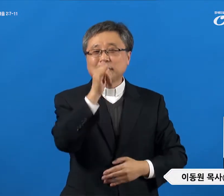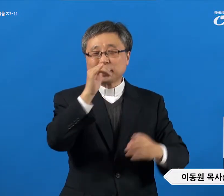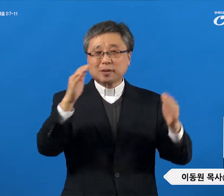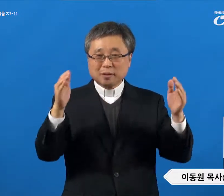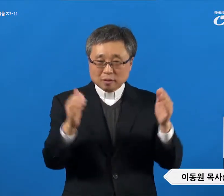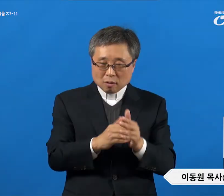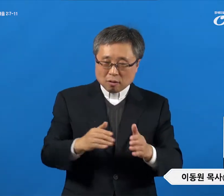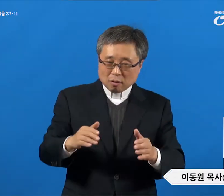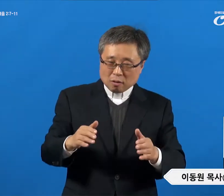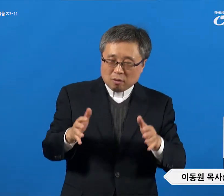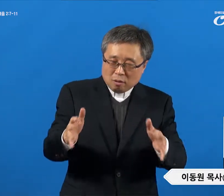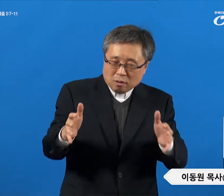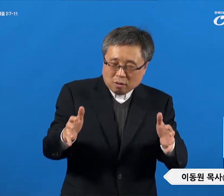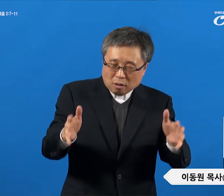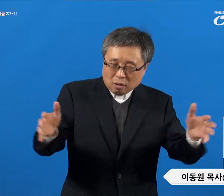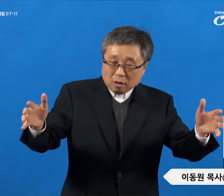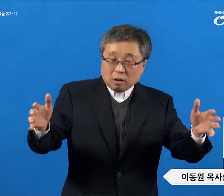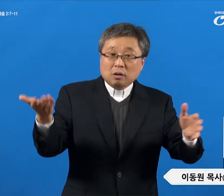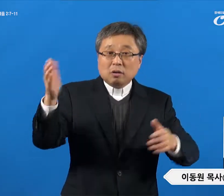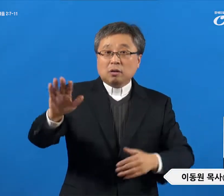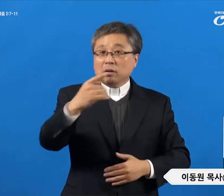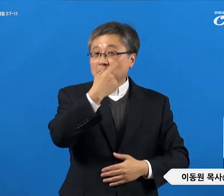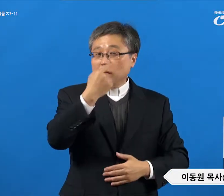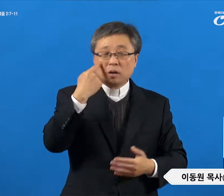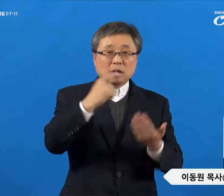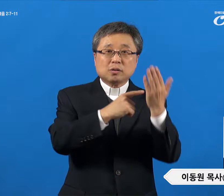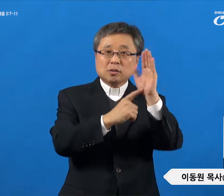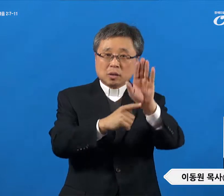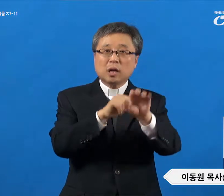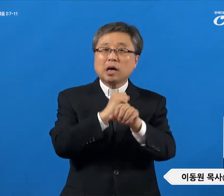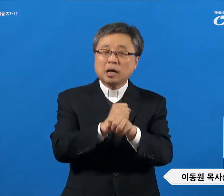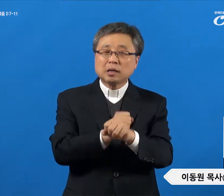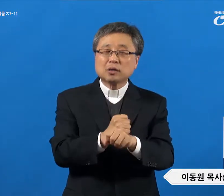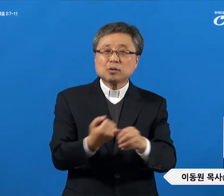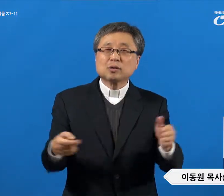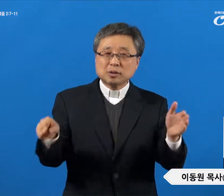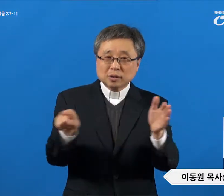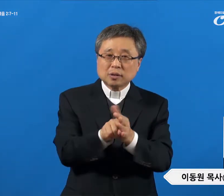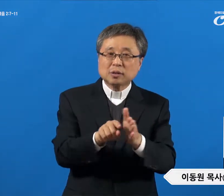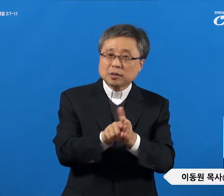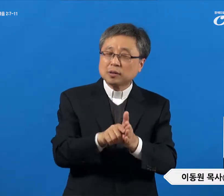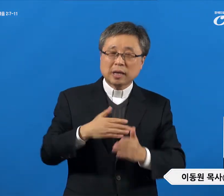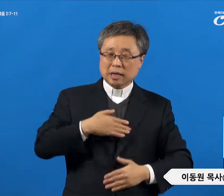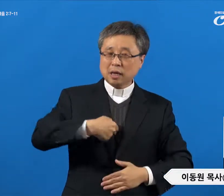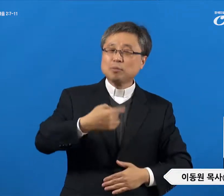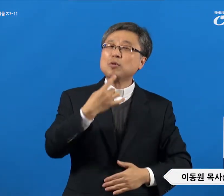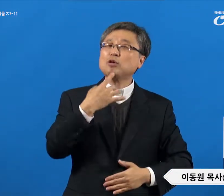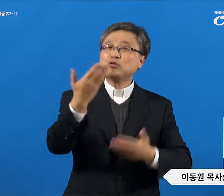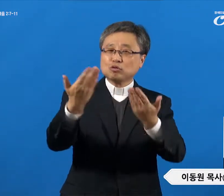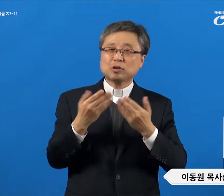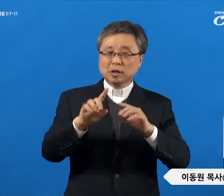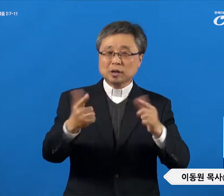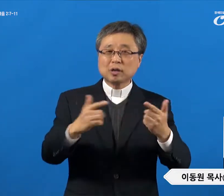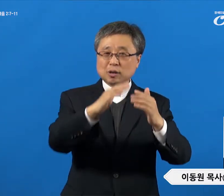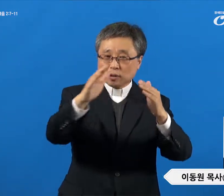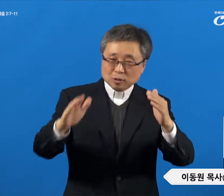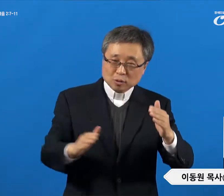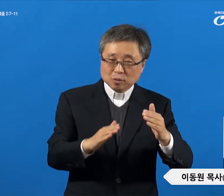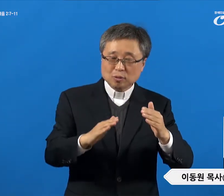수근수근거리고. 그러나 간증하고 이것은 나에게만 주신 말씀이 아니라고 스태프들이 얘기하고, 그래서 교인들이 설득이 되었어요. 그래서